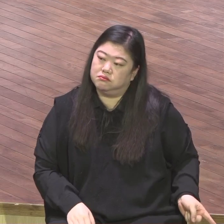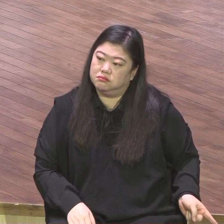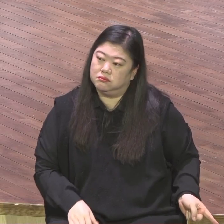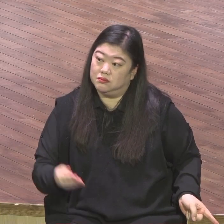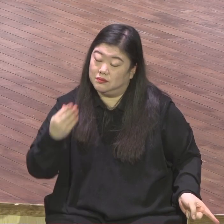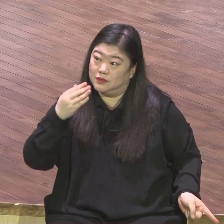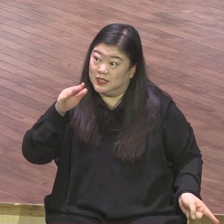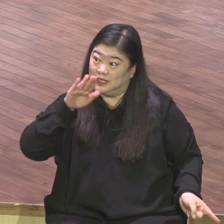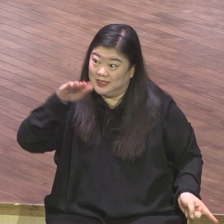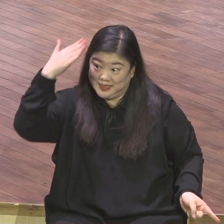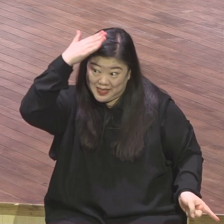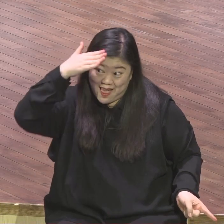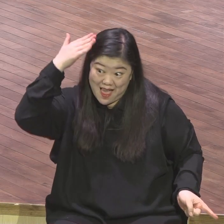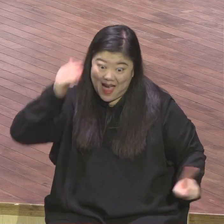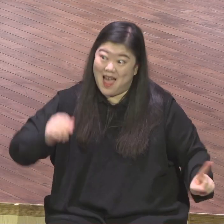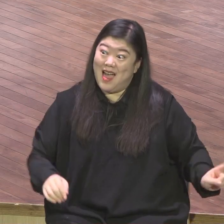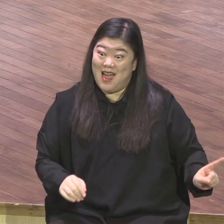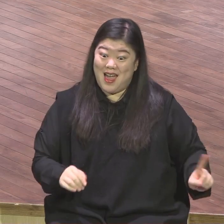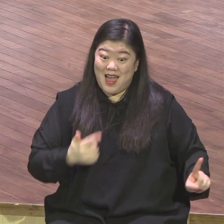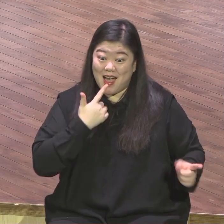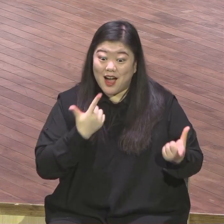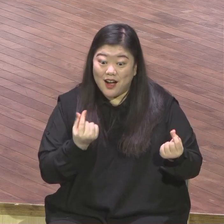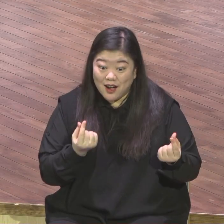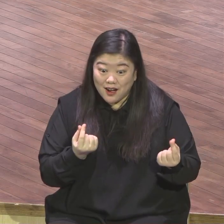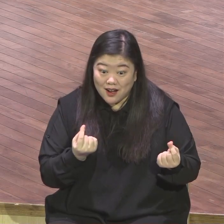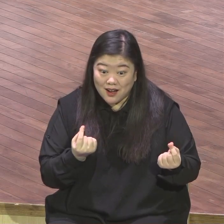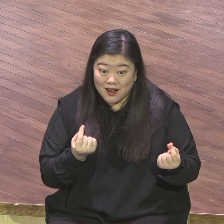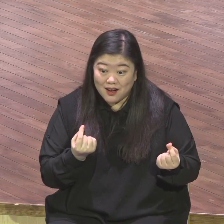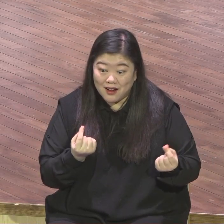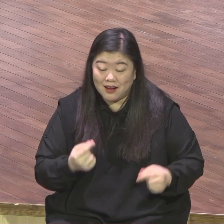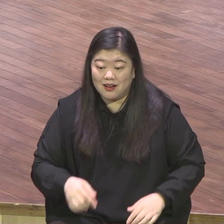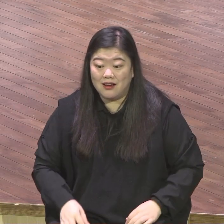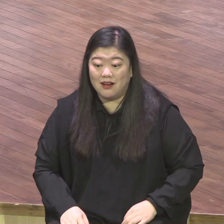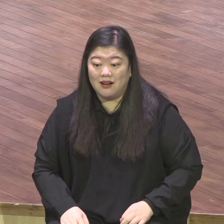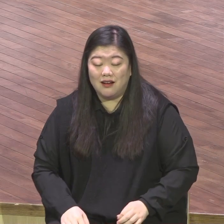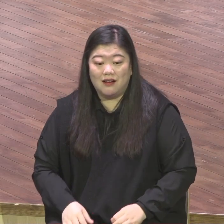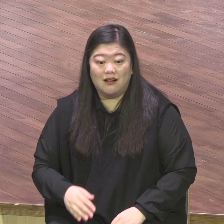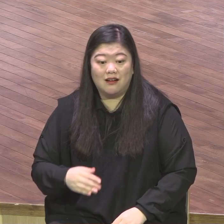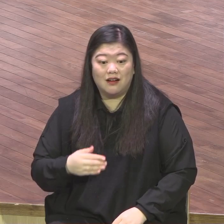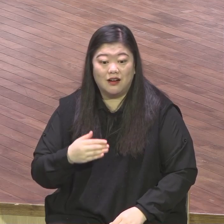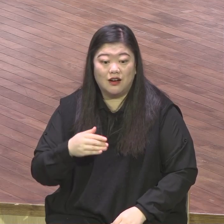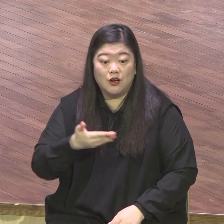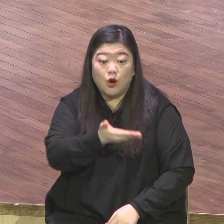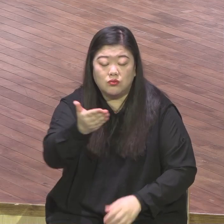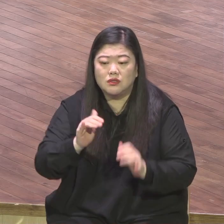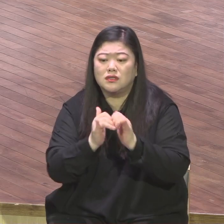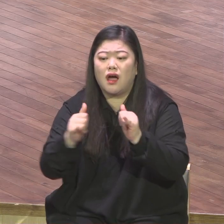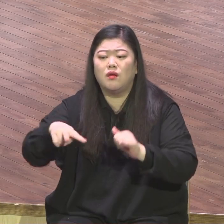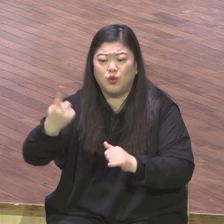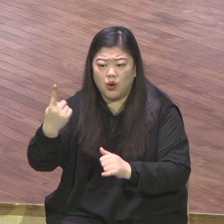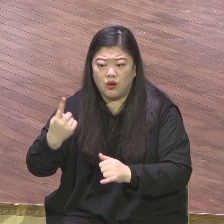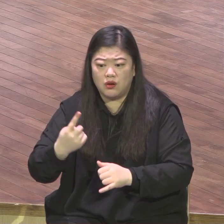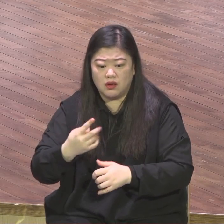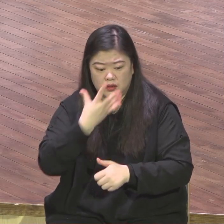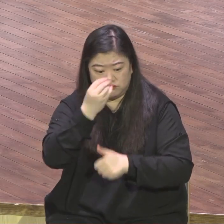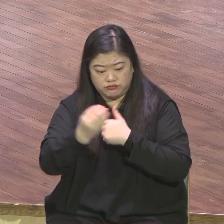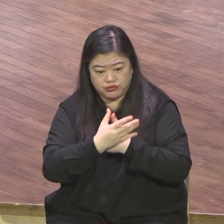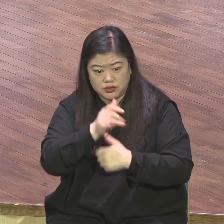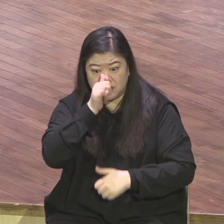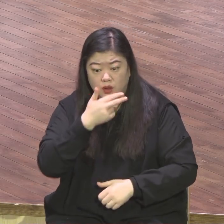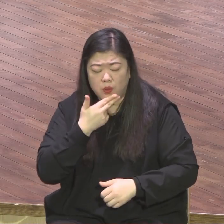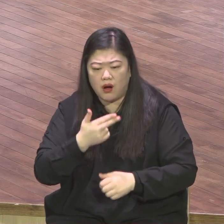영혼에 대한 복음적 열정 가지고 도전하면 반드시 열매 맺게 되어 있습니다. 열매 맺게 되지. 영계도